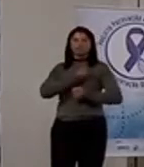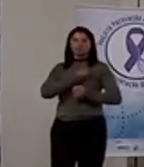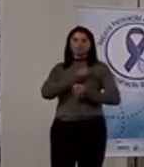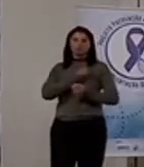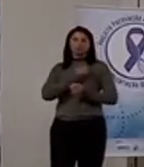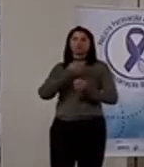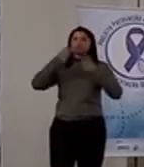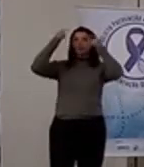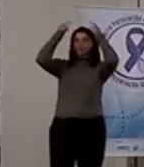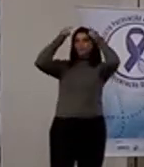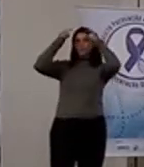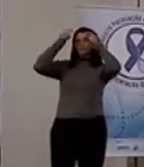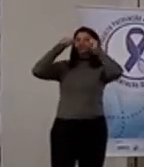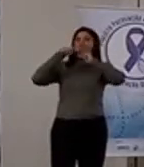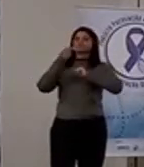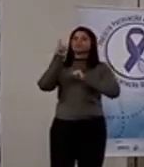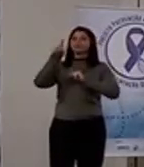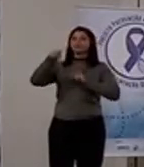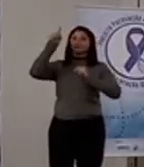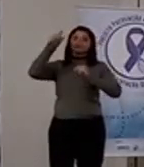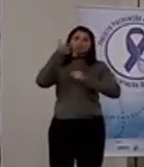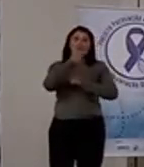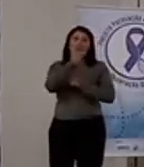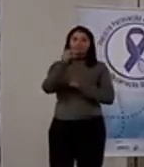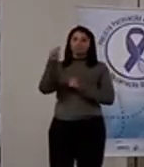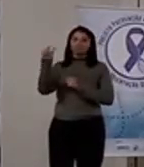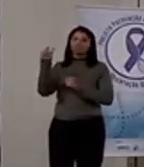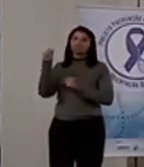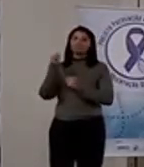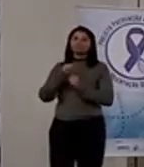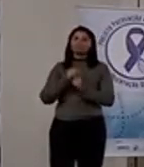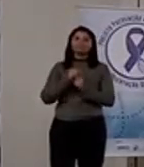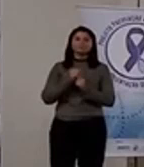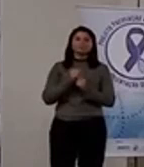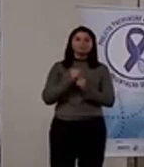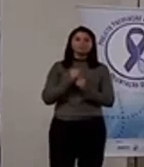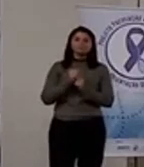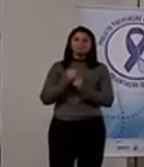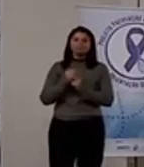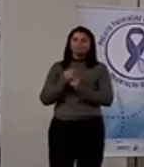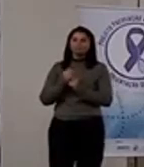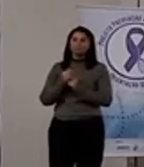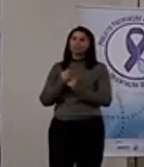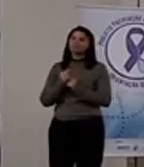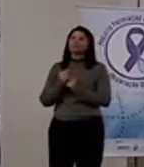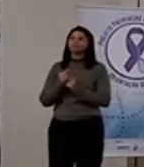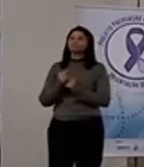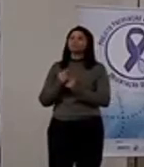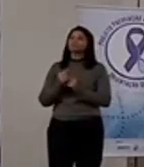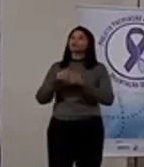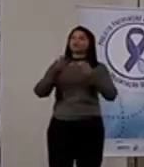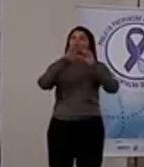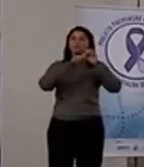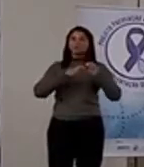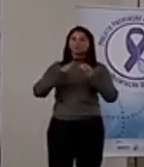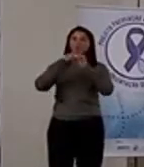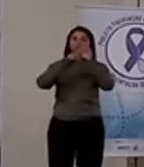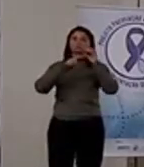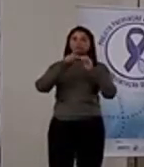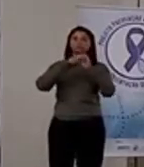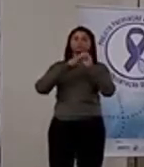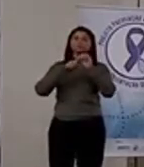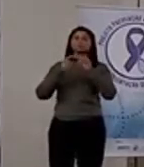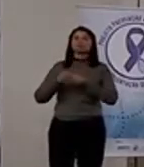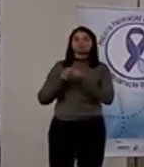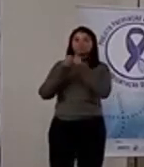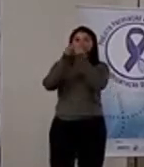quero ter filhos. Então, ela ia lá, comprava, já no estado você compra, né? Que é doação, né? O espermatozoide, um doador, né?